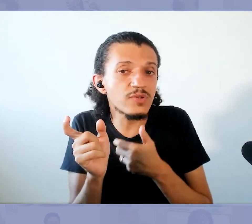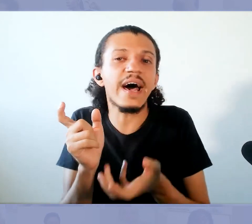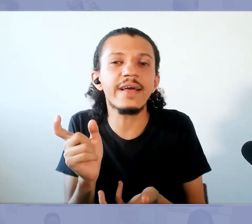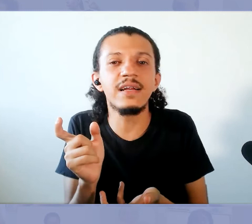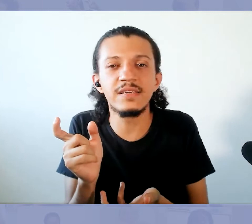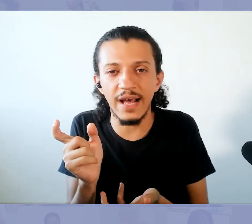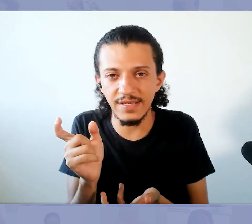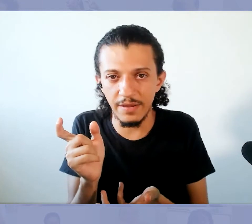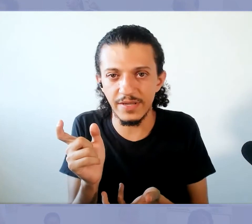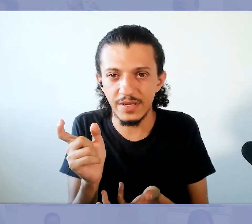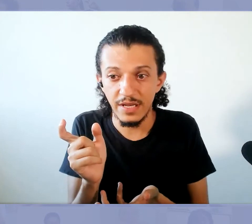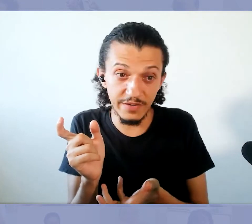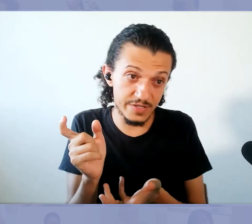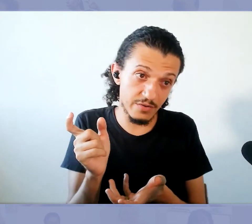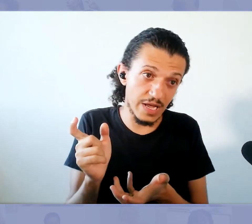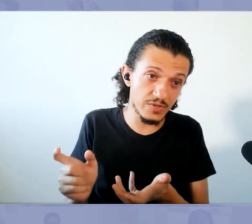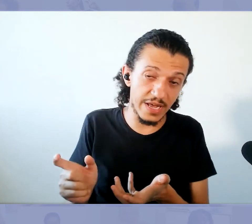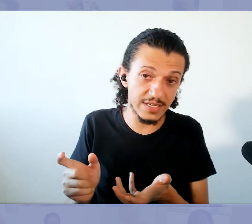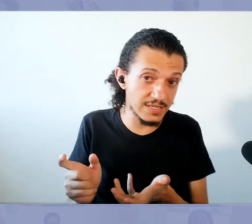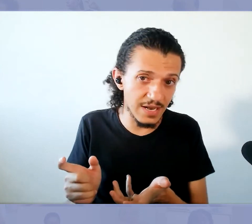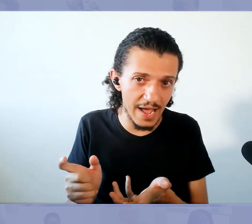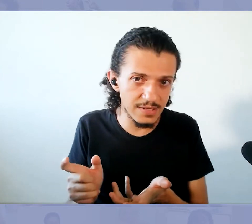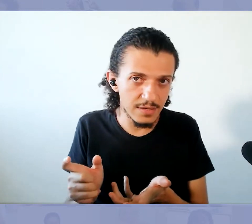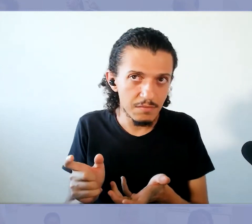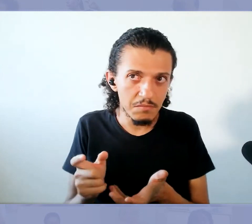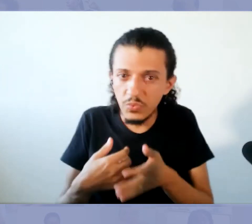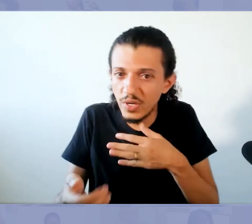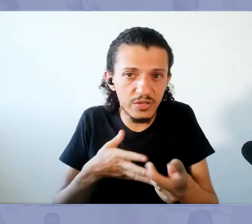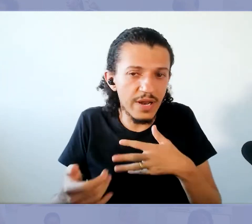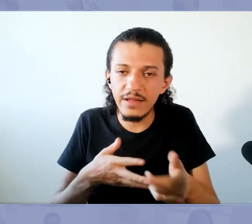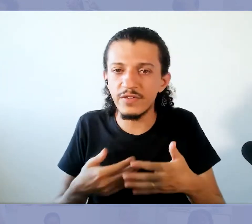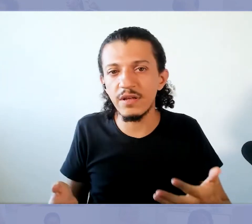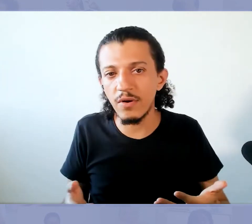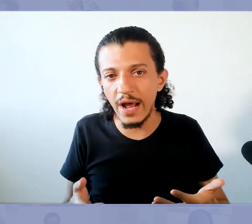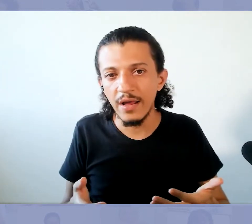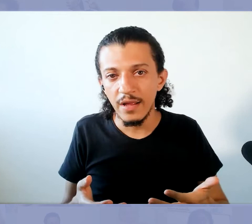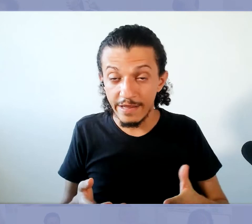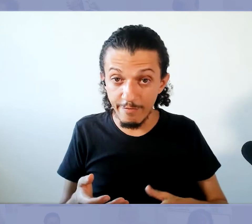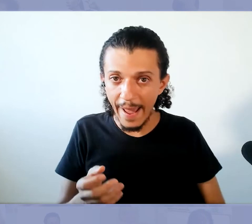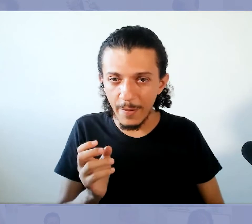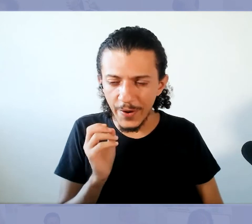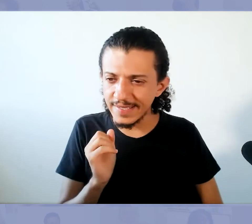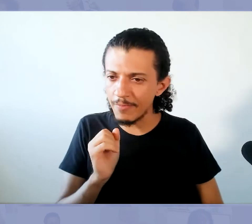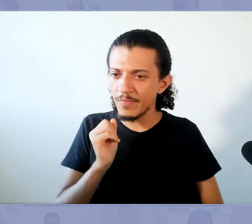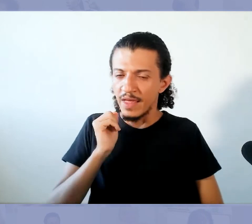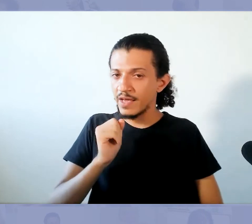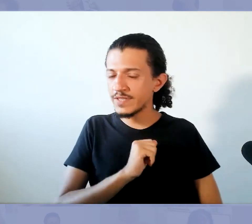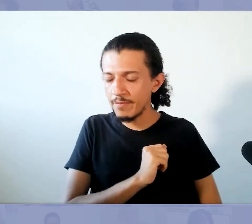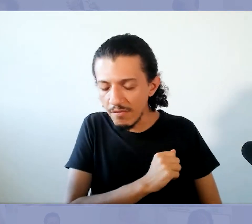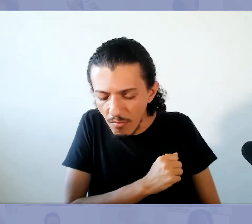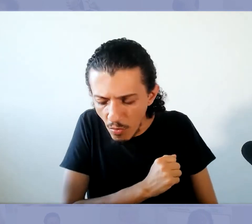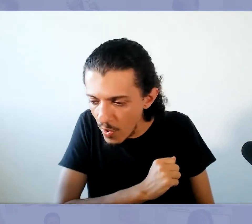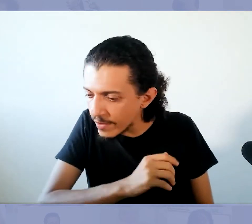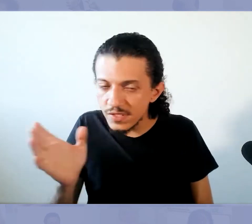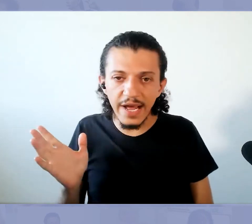você sabe usar aqueles sinais na Libras. E se você não sabe usar aqueles sinais, não adiantou nada você decorar. Teve uma época, por exemplo, em que eu